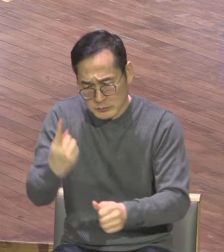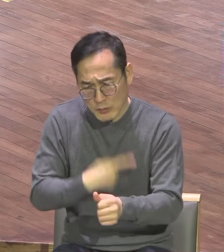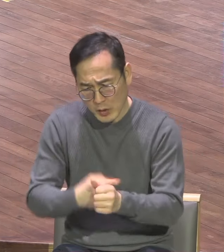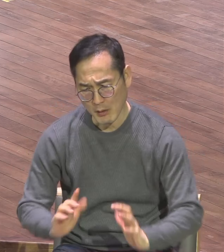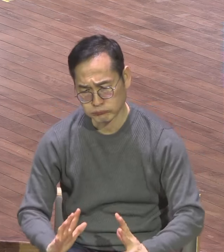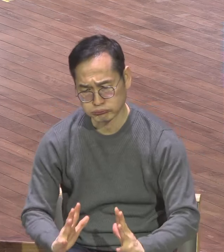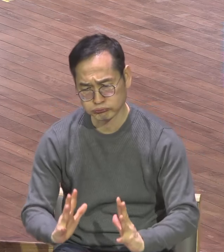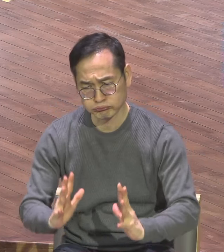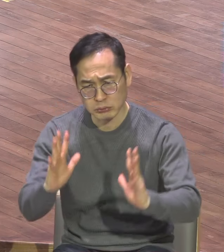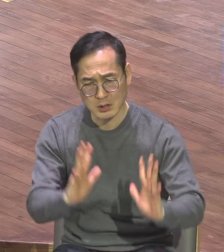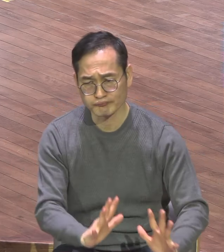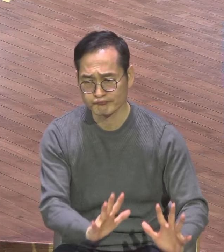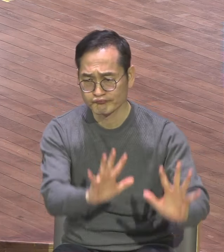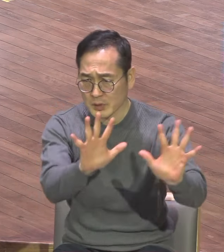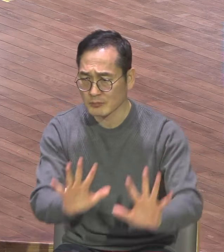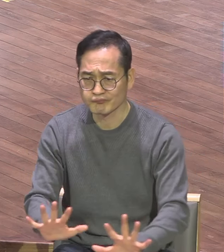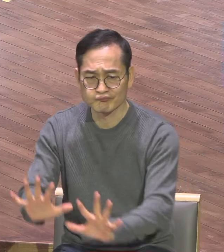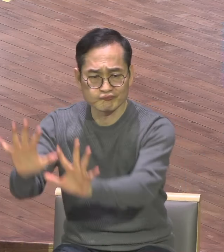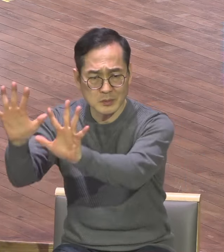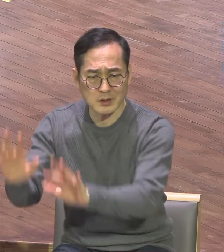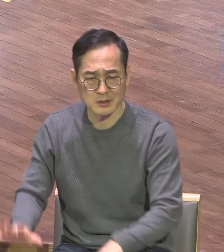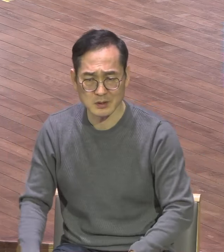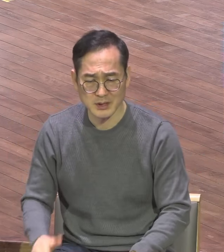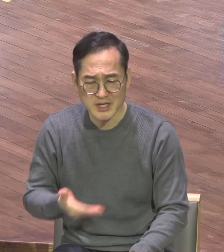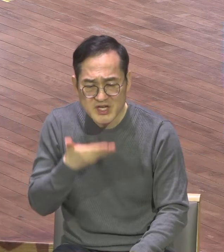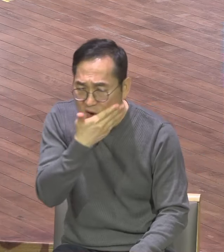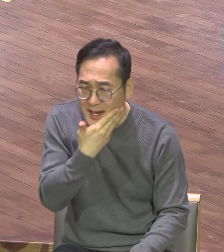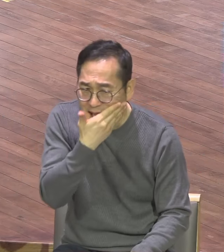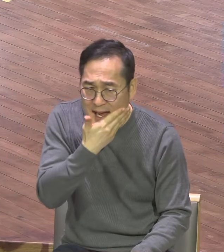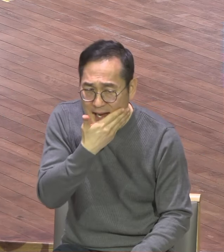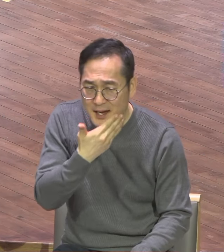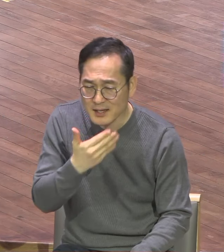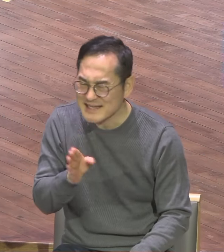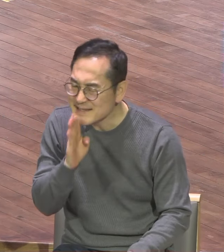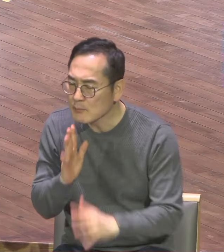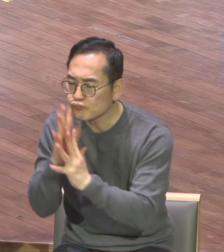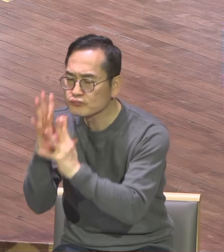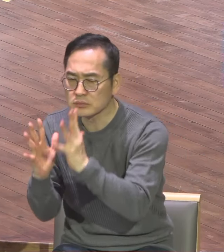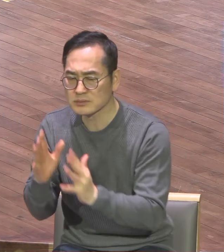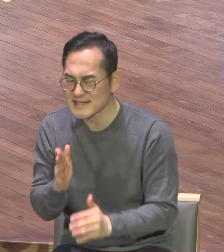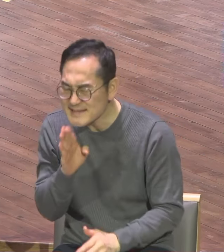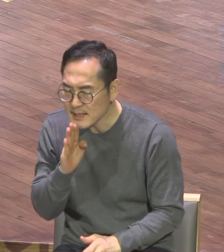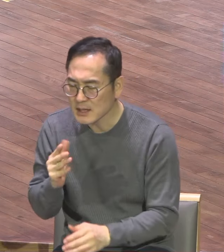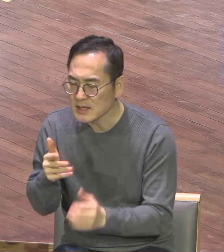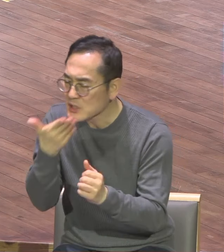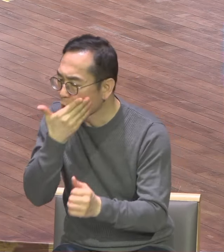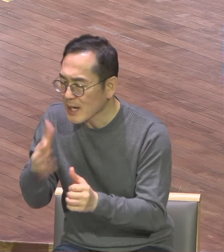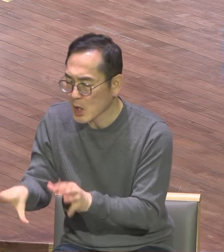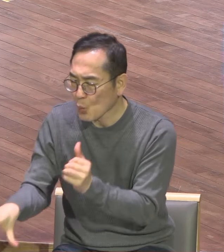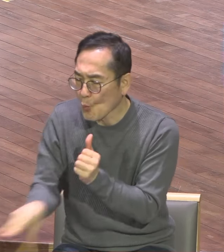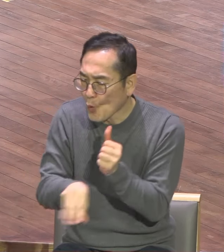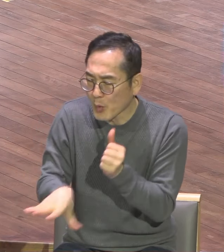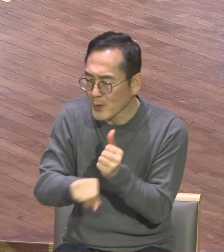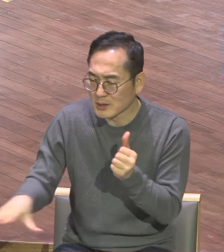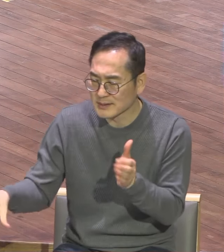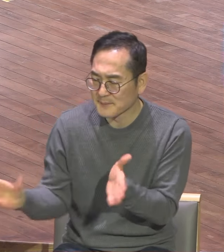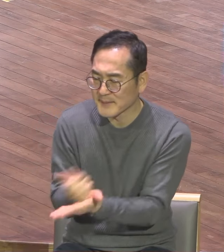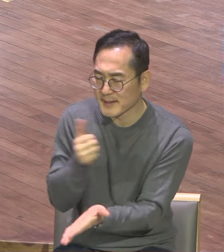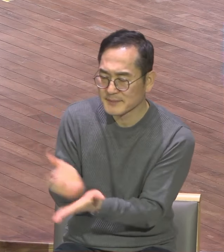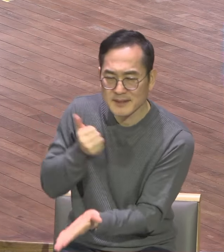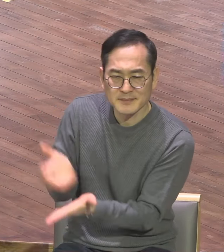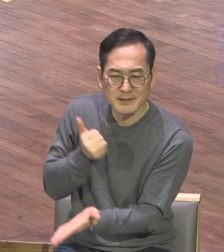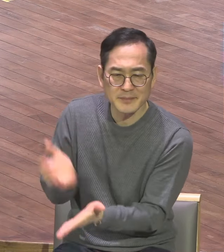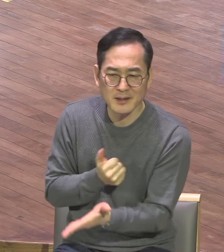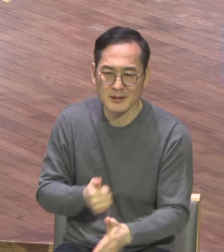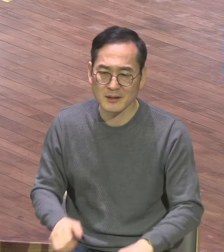않아도 와가지고 막 잘 자랍니다. 영양 다 빼앗아 먹습니다. 잡초는 저절로 잘 자라요. 우리